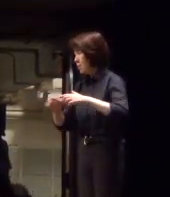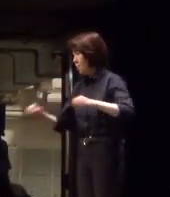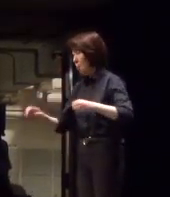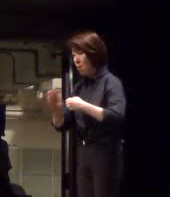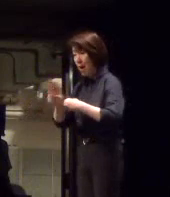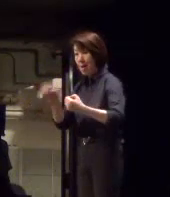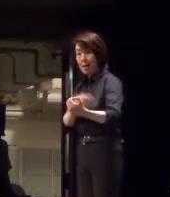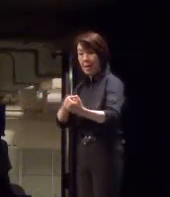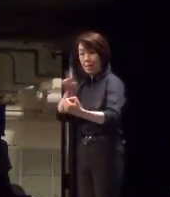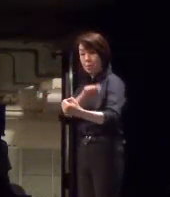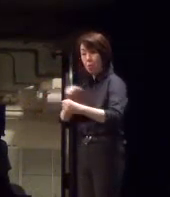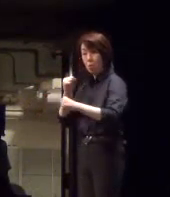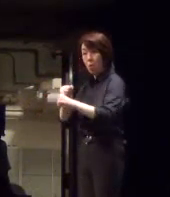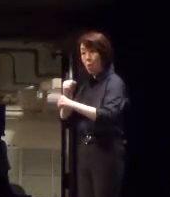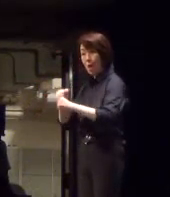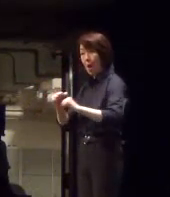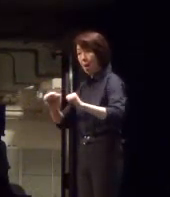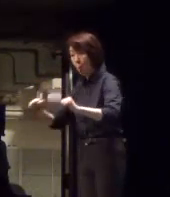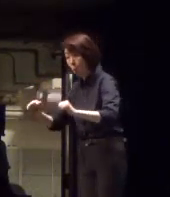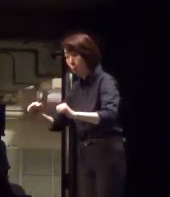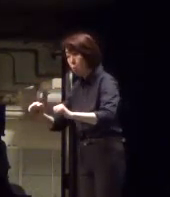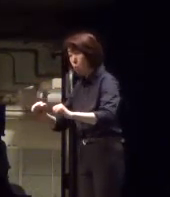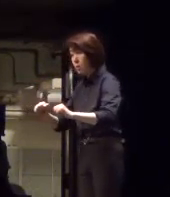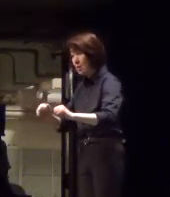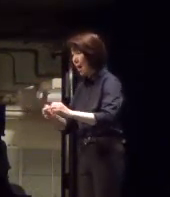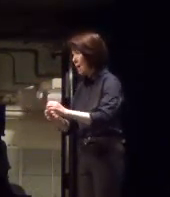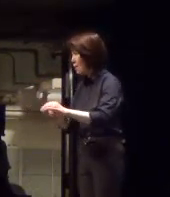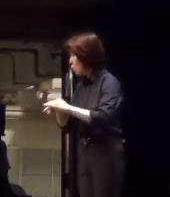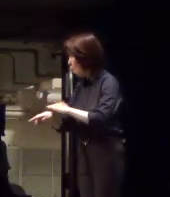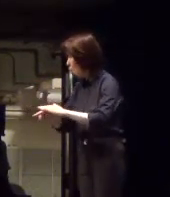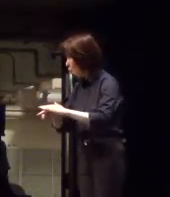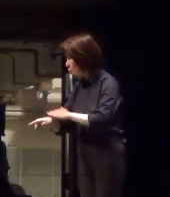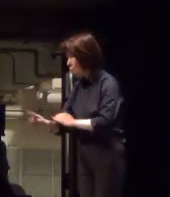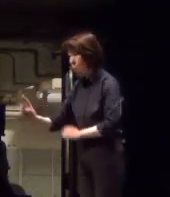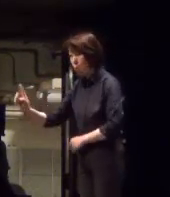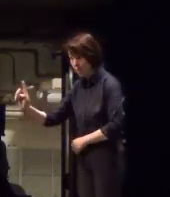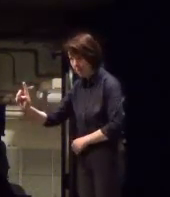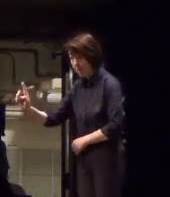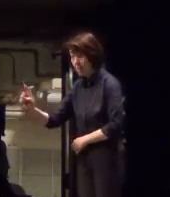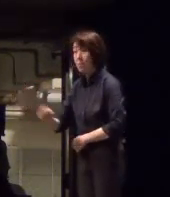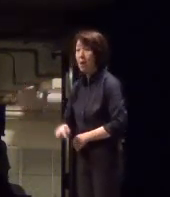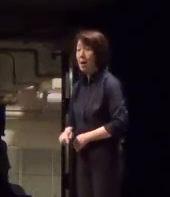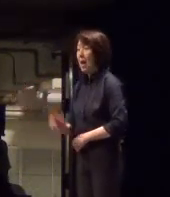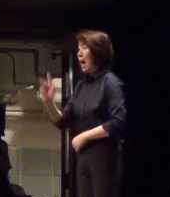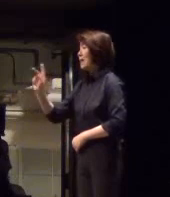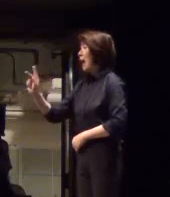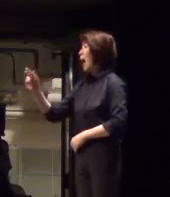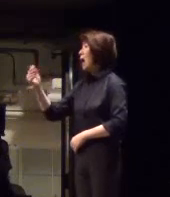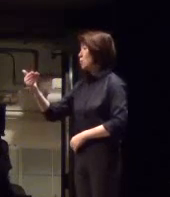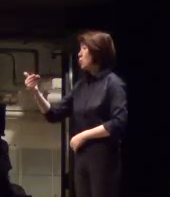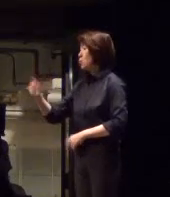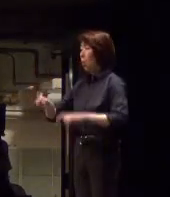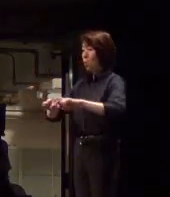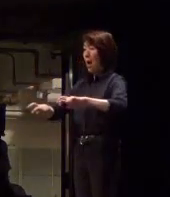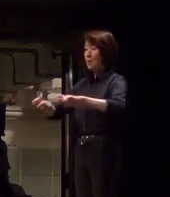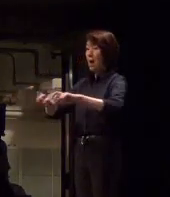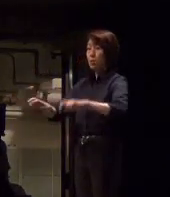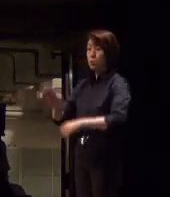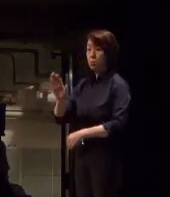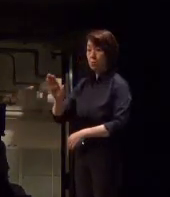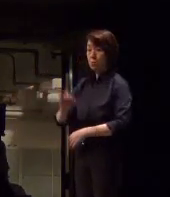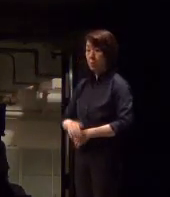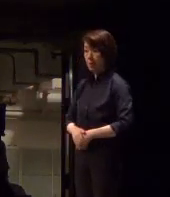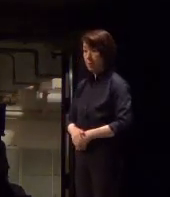をやろうとした動機は核開発です。ここ